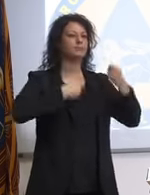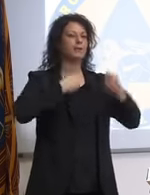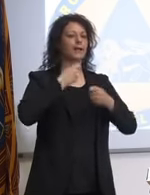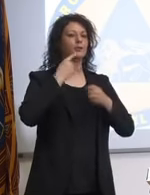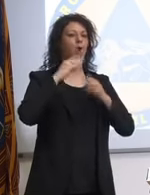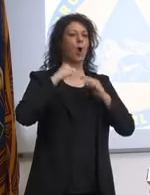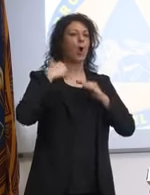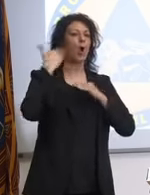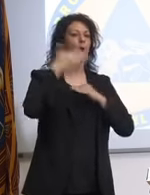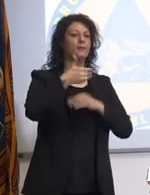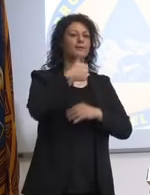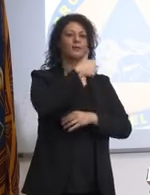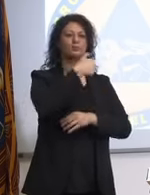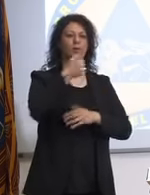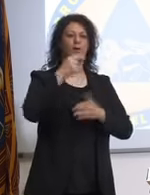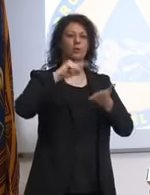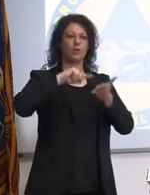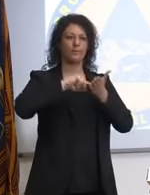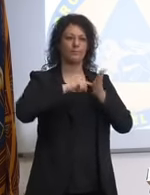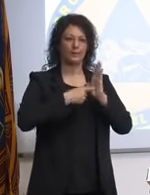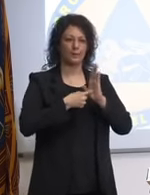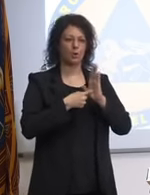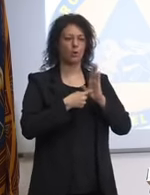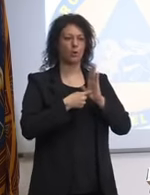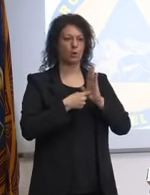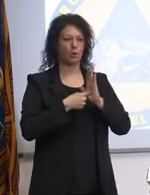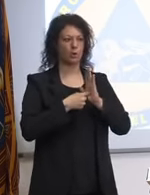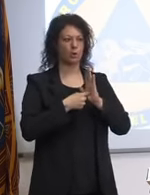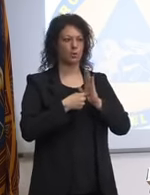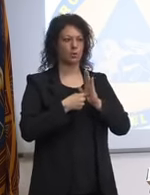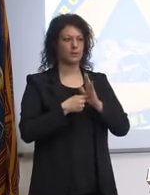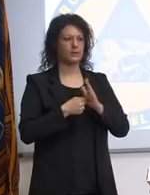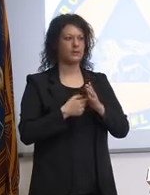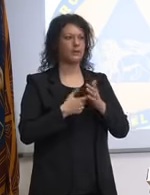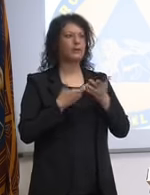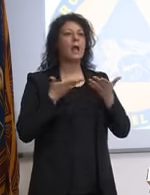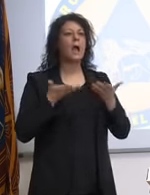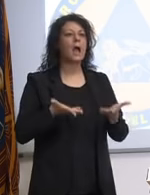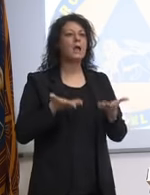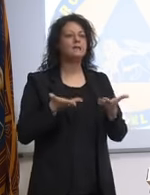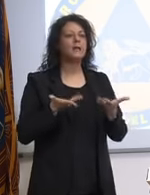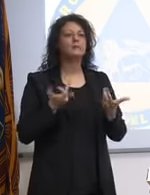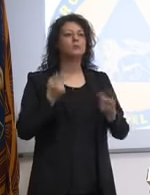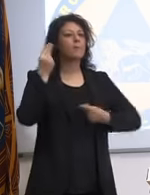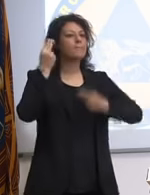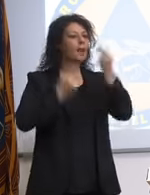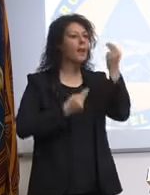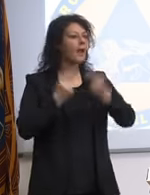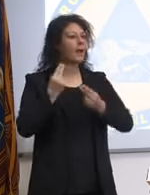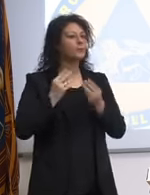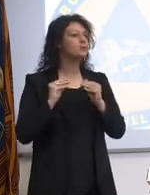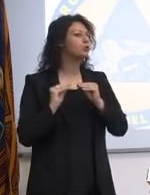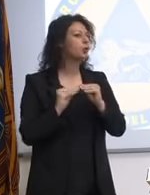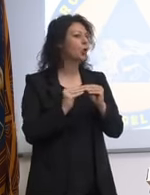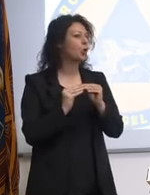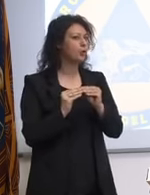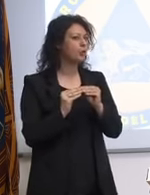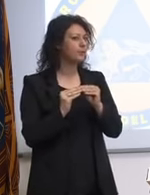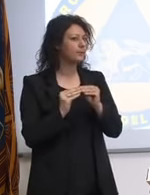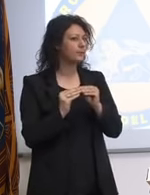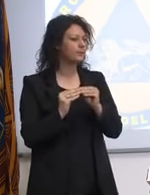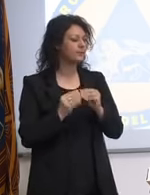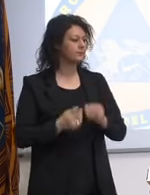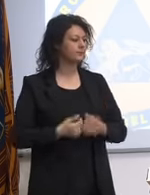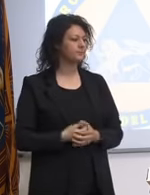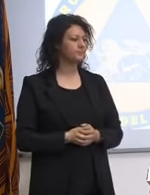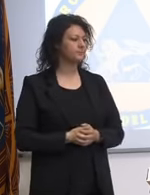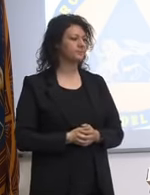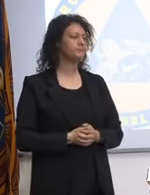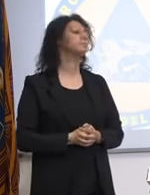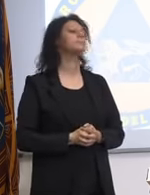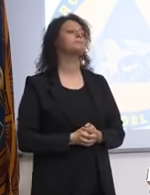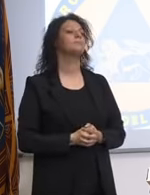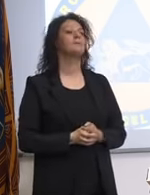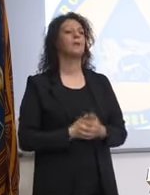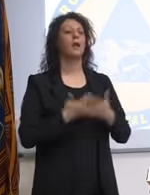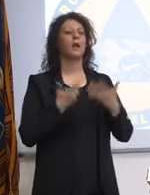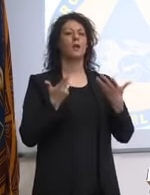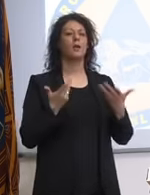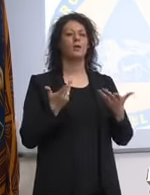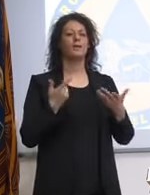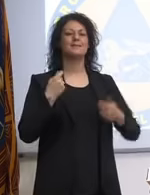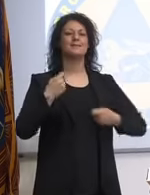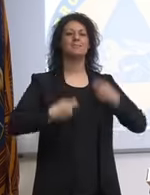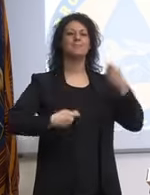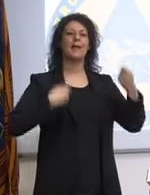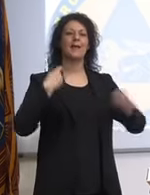spese, sì, sì. Cioè c'erano... come sono le risorse, il bilancio, come esce da questa vicenda? Ma guardate, intanto la spesa